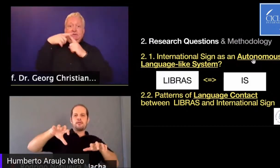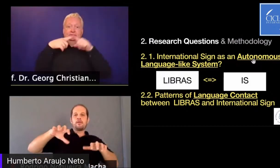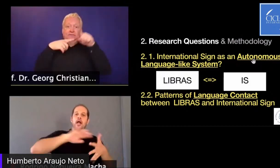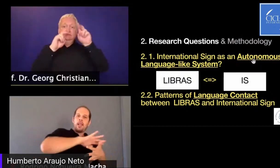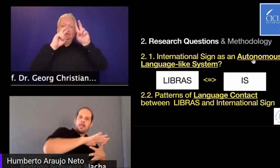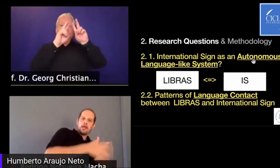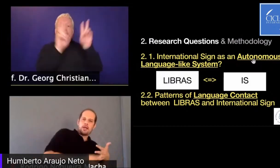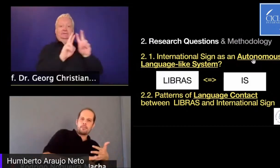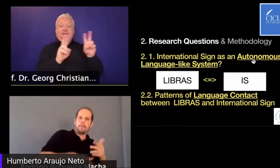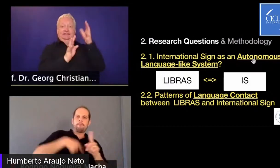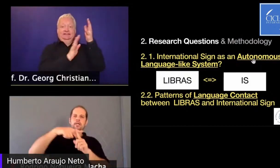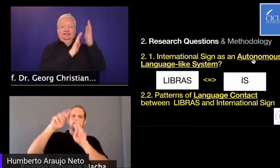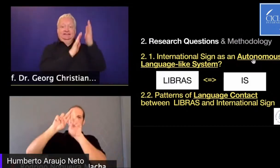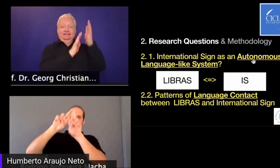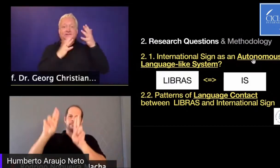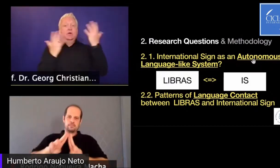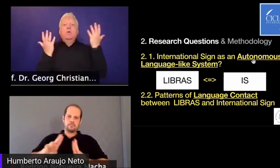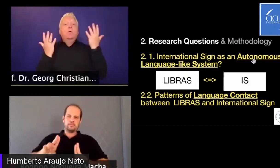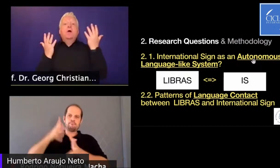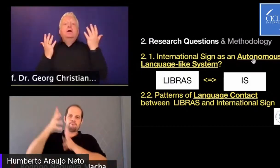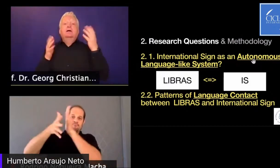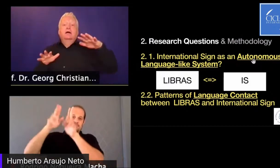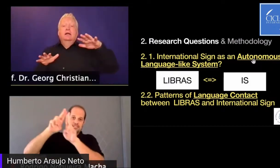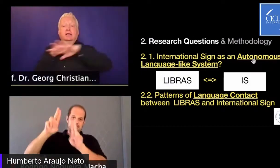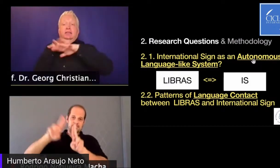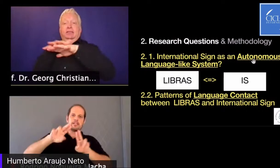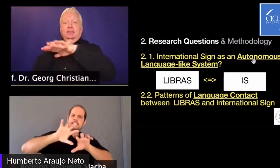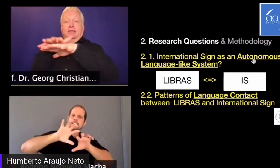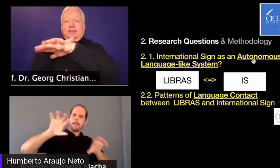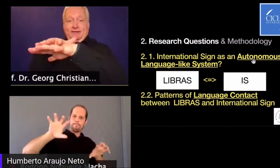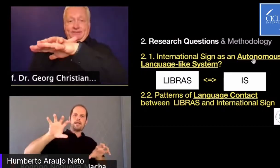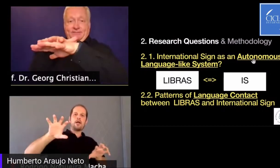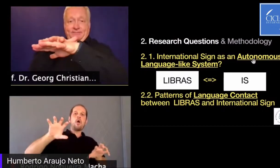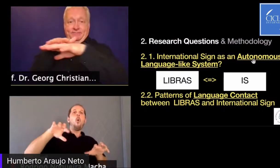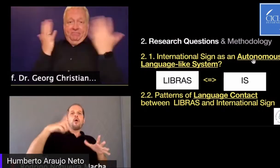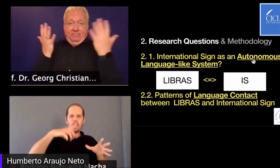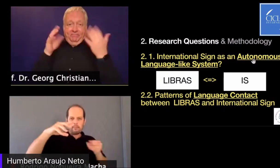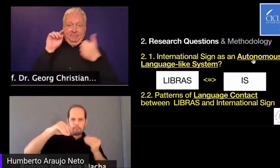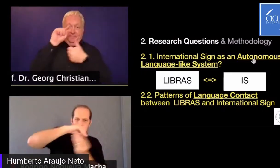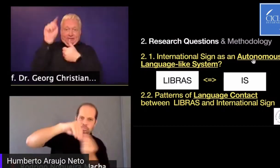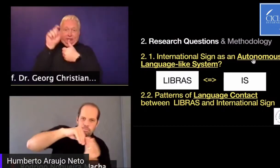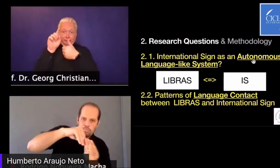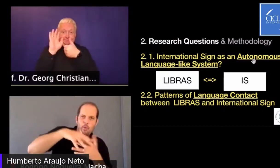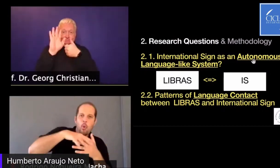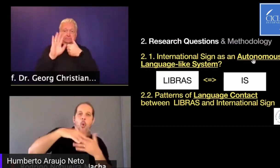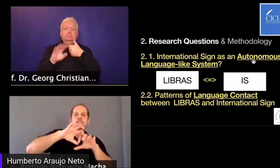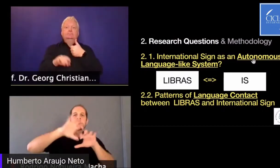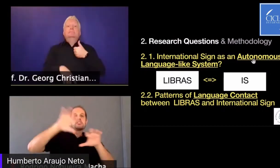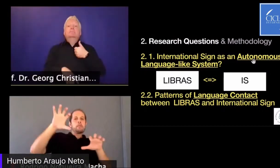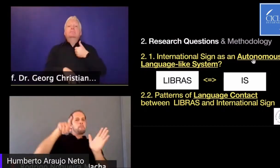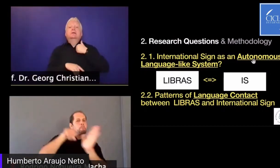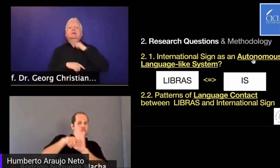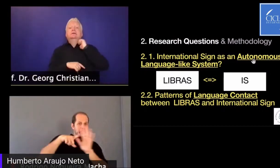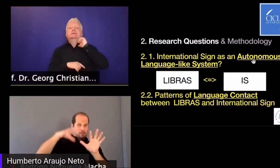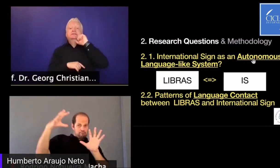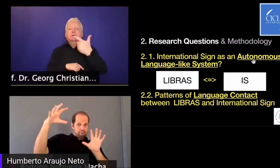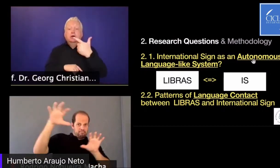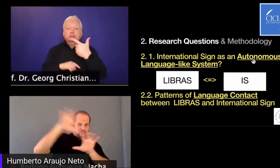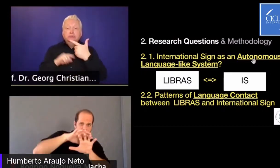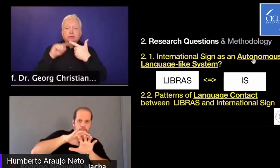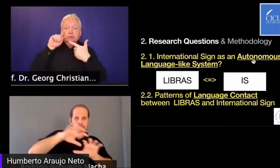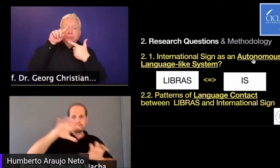elas observam os sistemas de modo separado, elas fazem uso de maneira